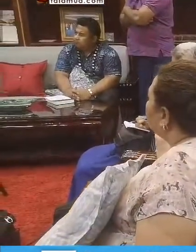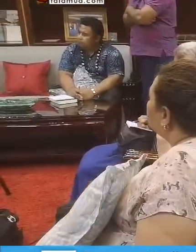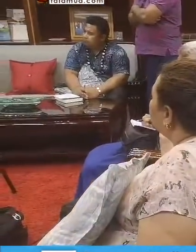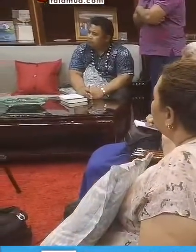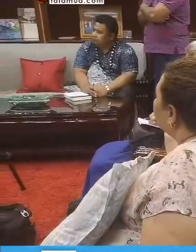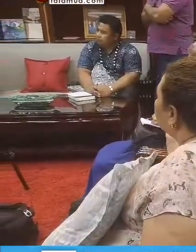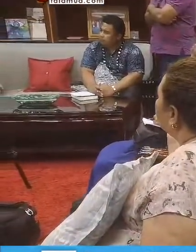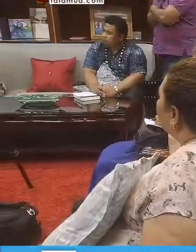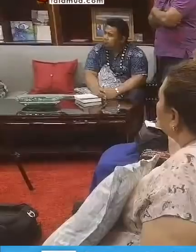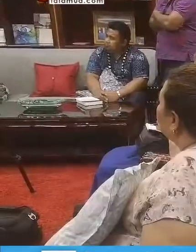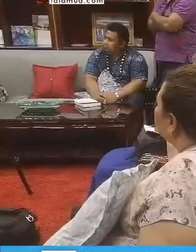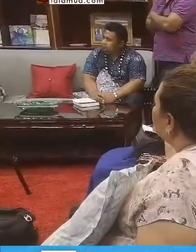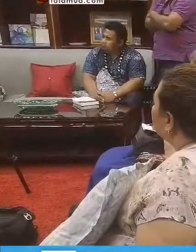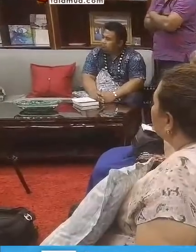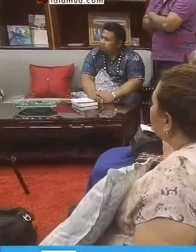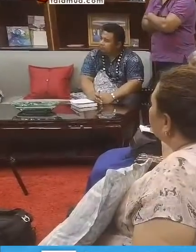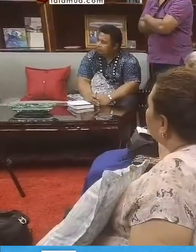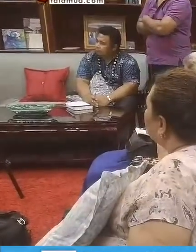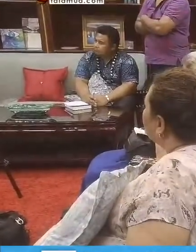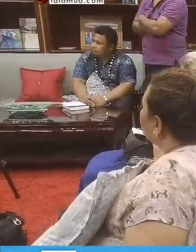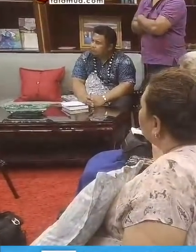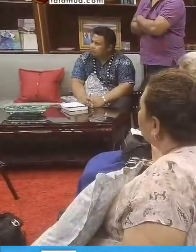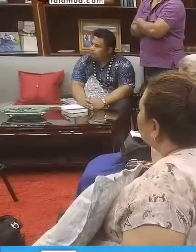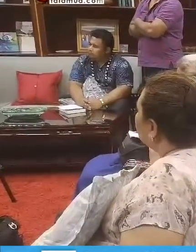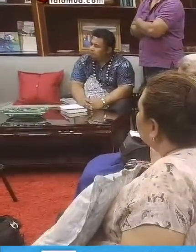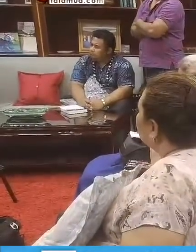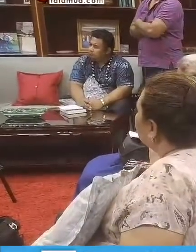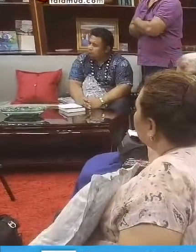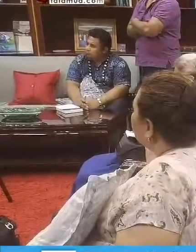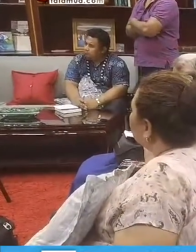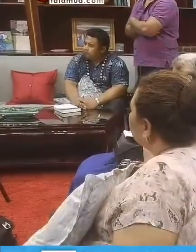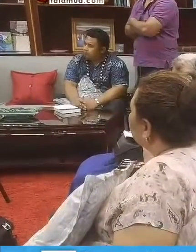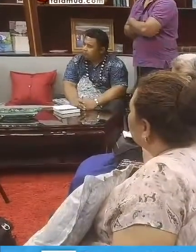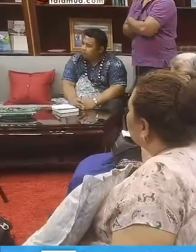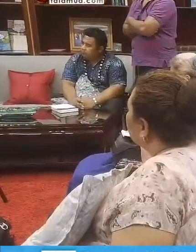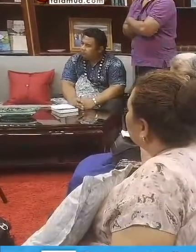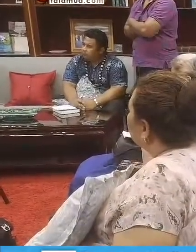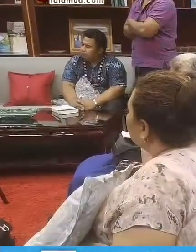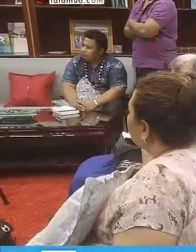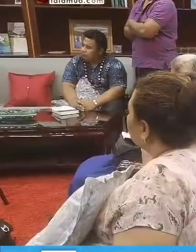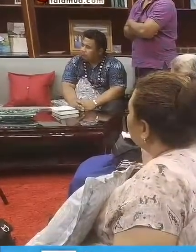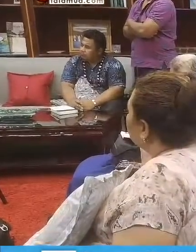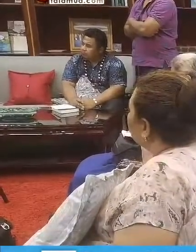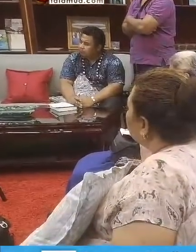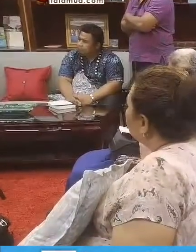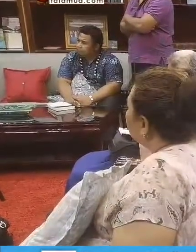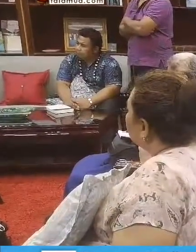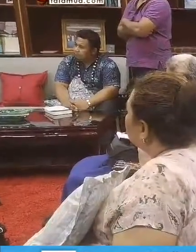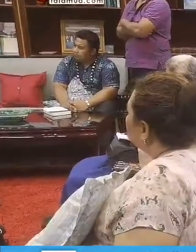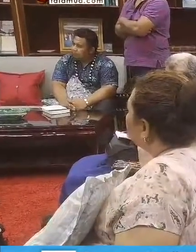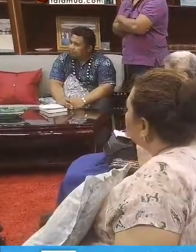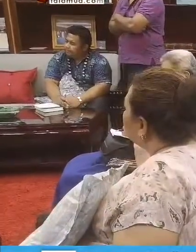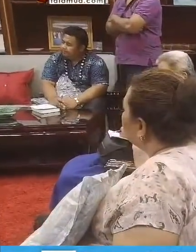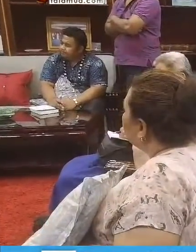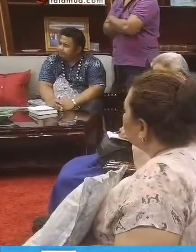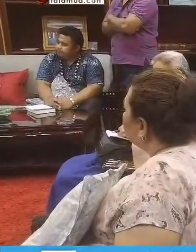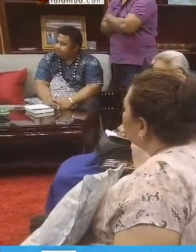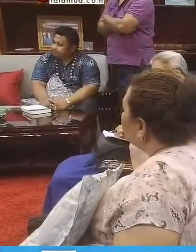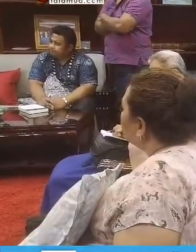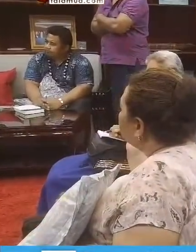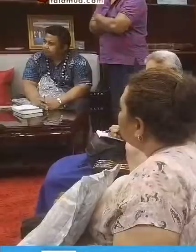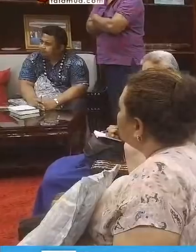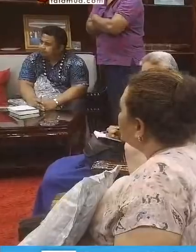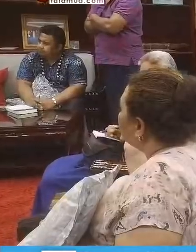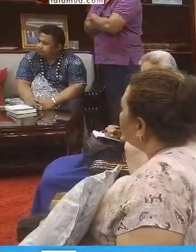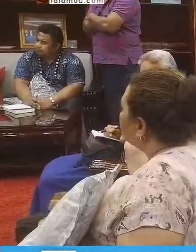pa le ale ta pena le vi tu vale ava no le foi se profession foi le transitional